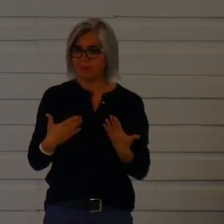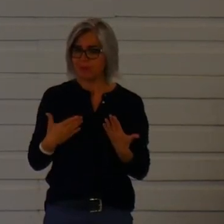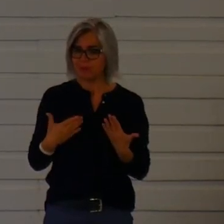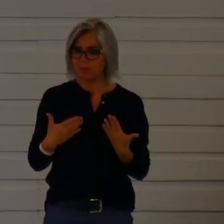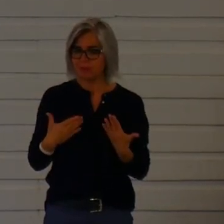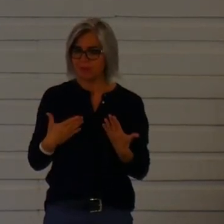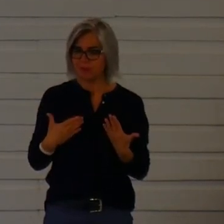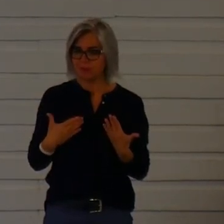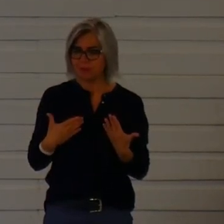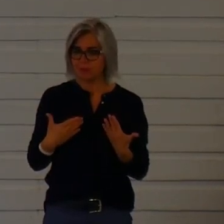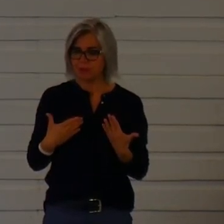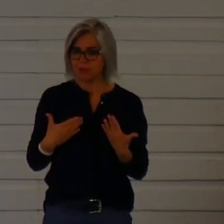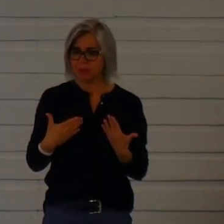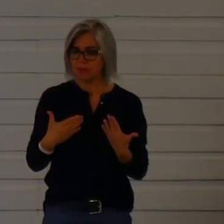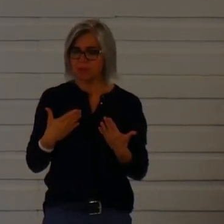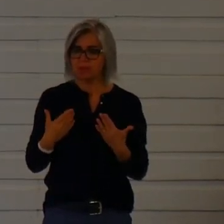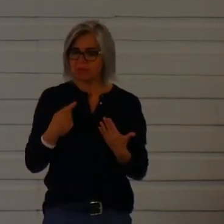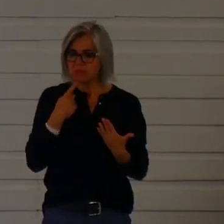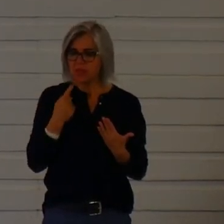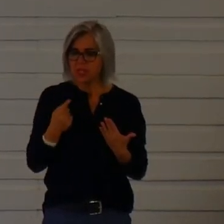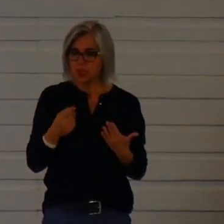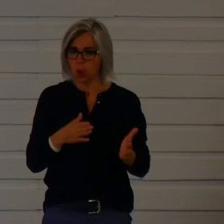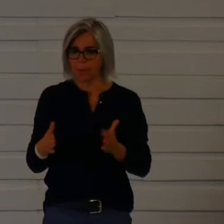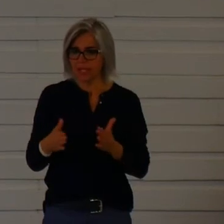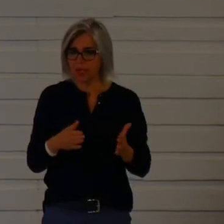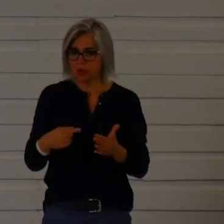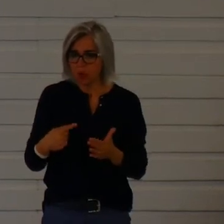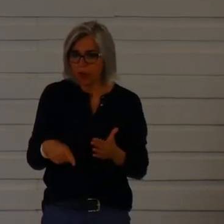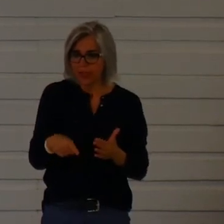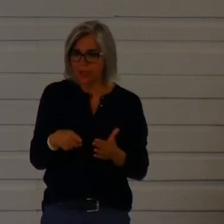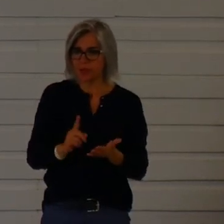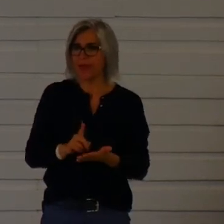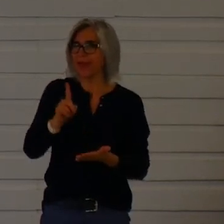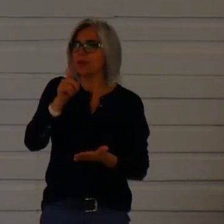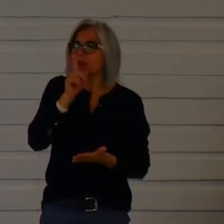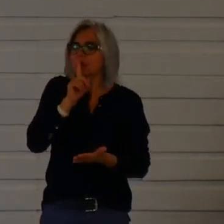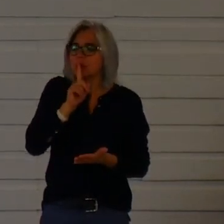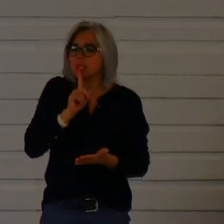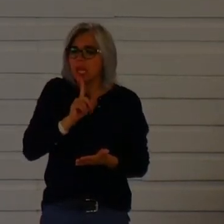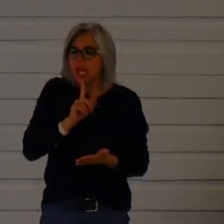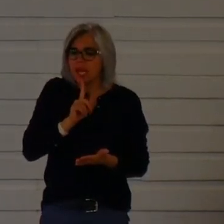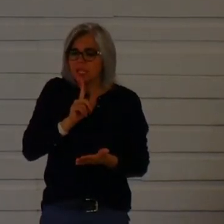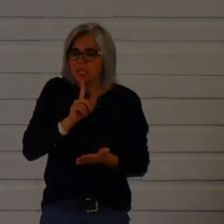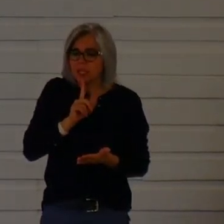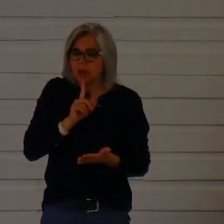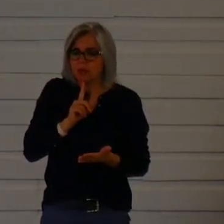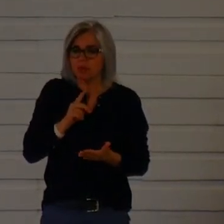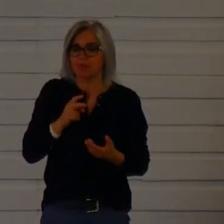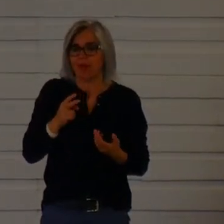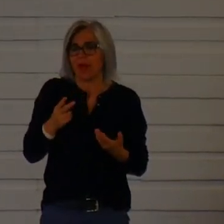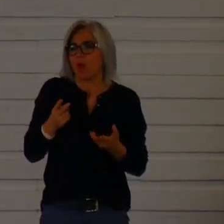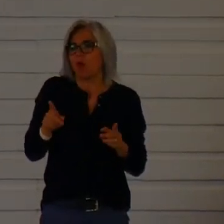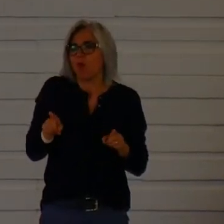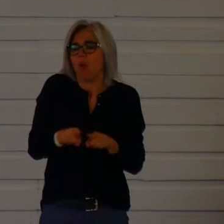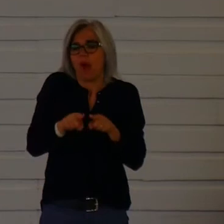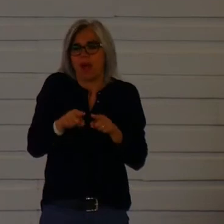questo periodo, chi lo chiama prove, chi lo chiama avversità, chi lo chiama in altri termini, io dico che arrivano